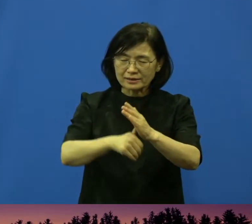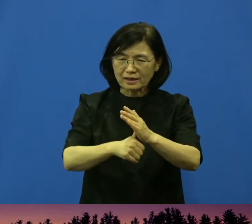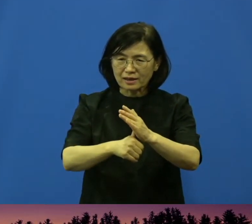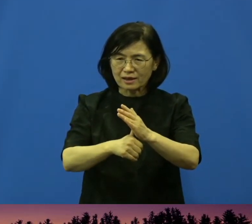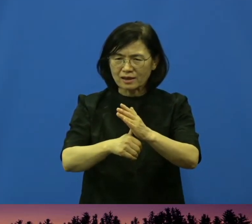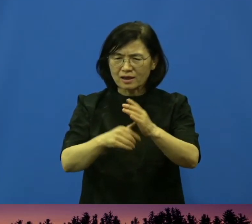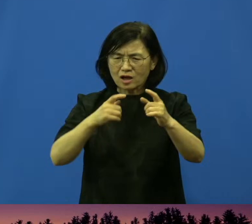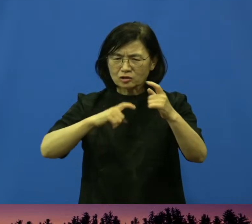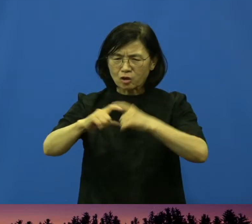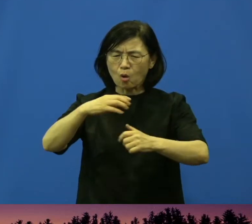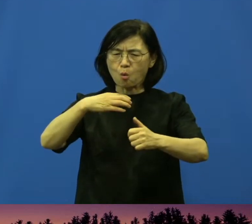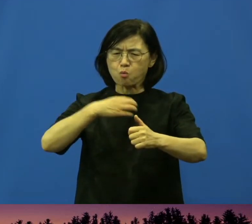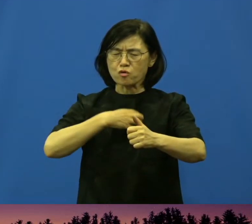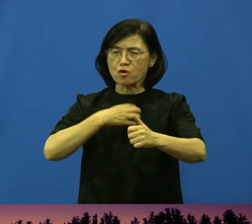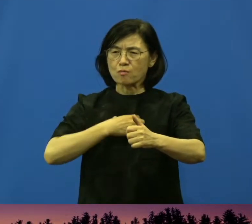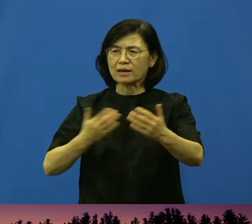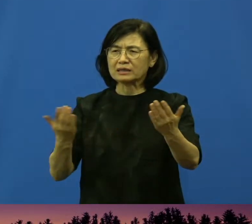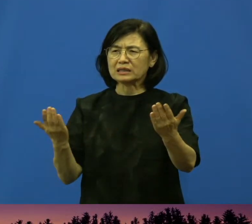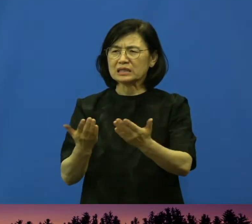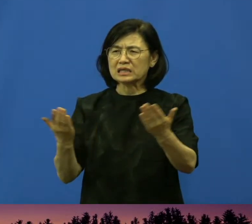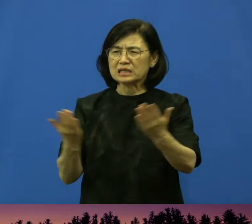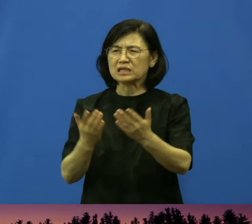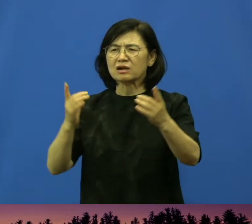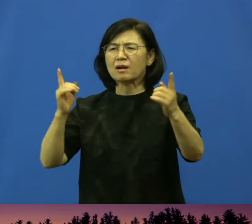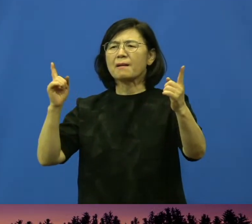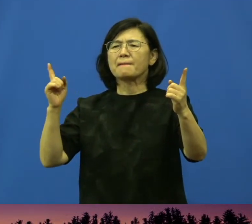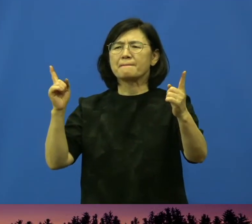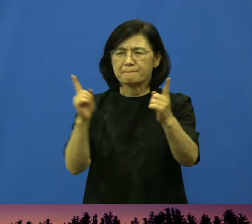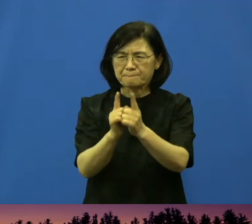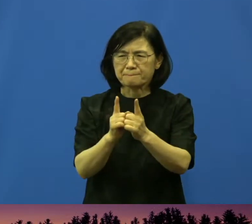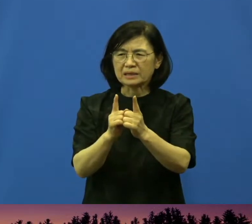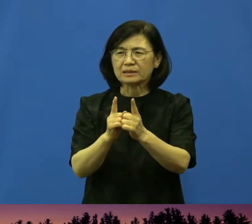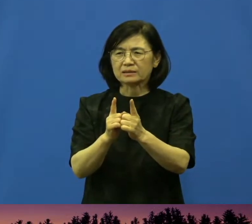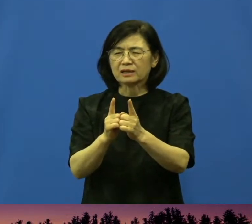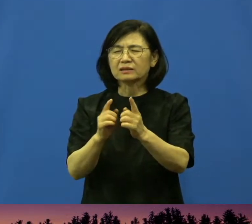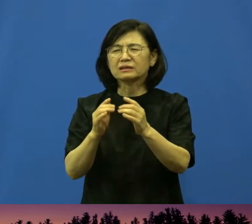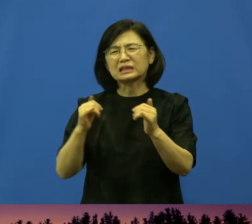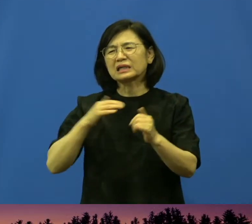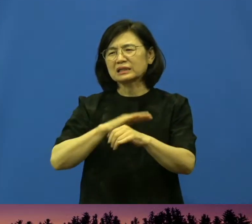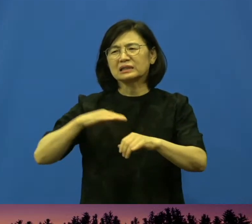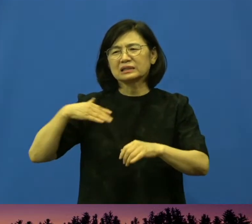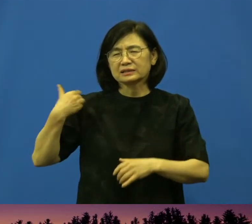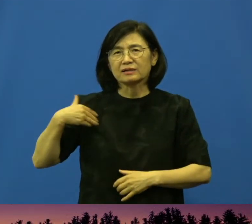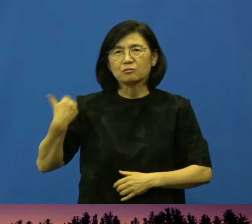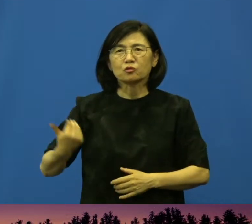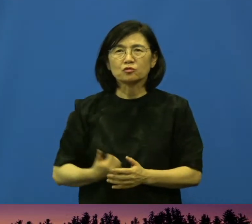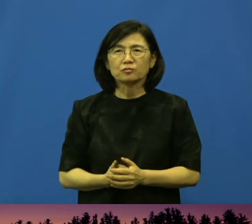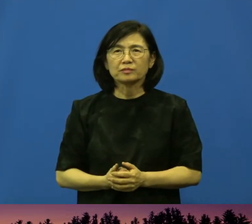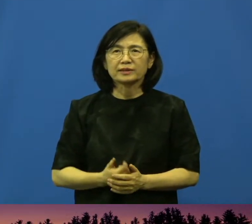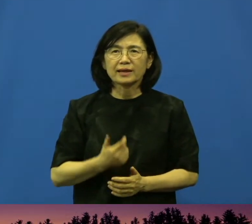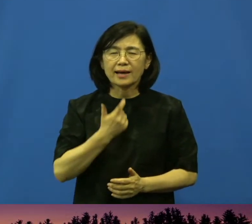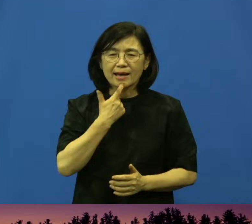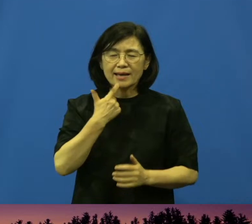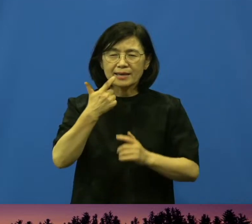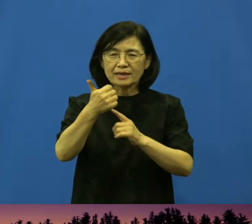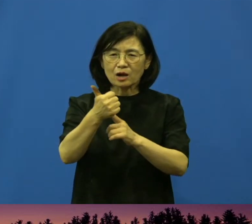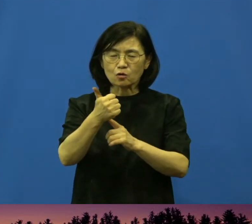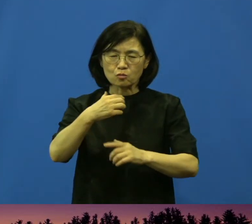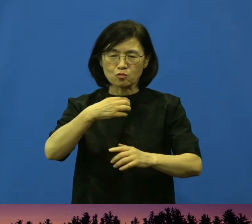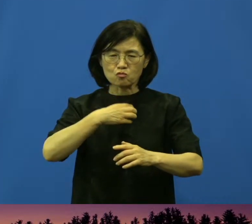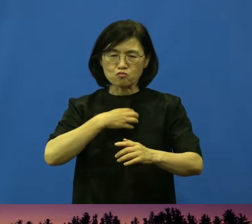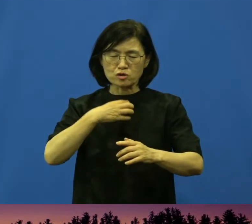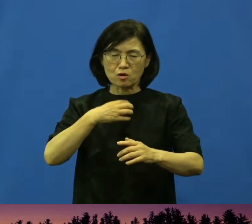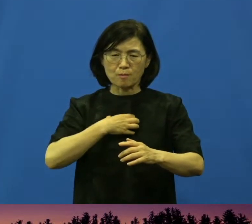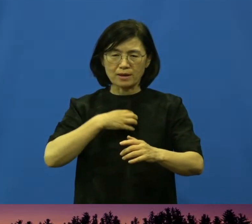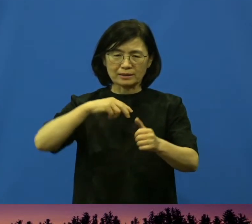채 열심으로 그 자리에 도달하려고 하죠. 자, 야곱은 굉장히 위험한 순간이 일어났습니다. 바로